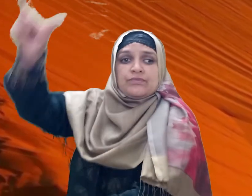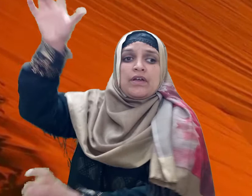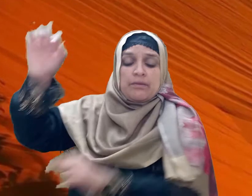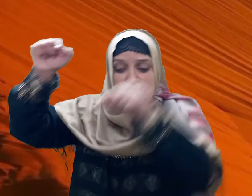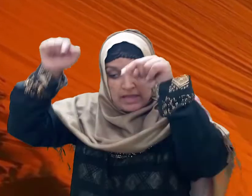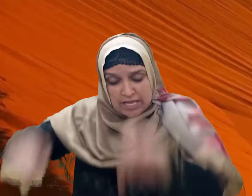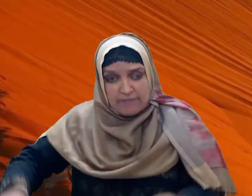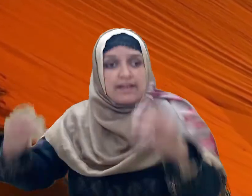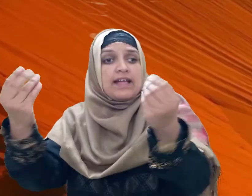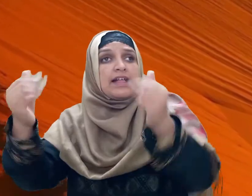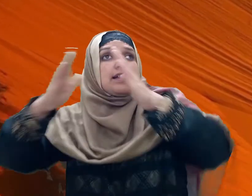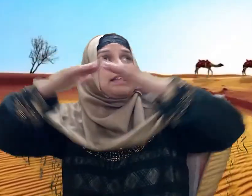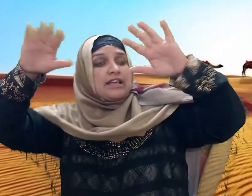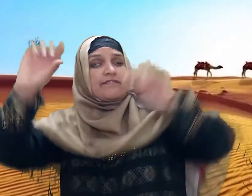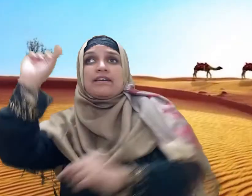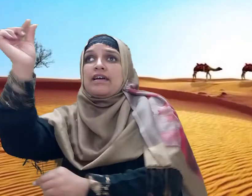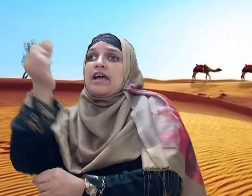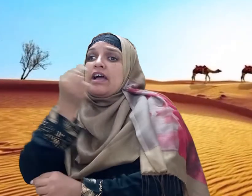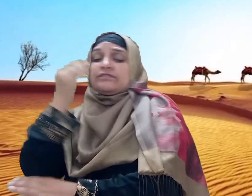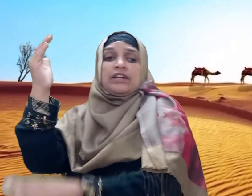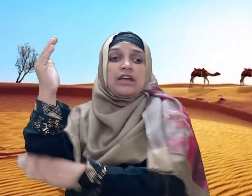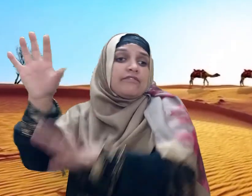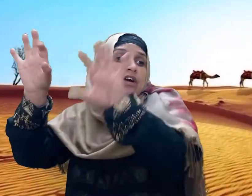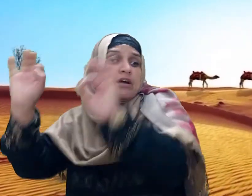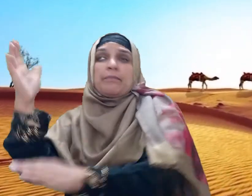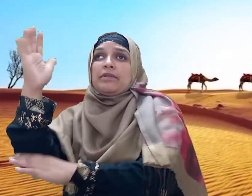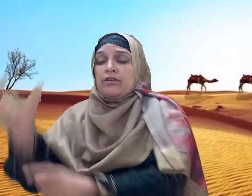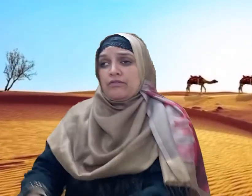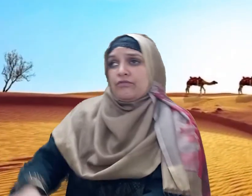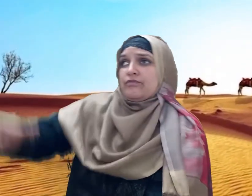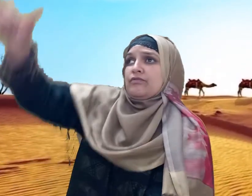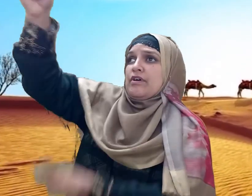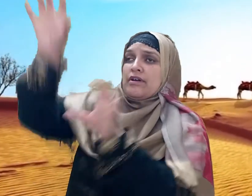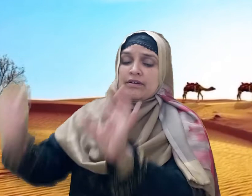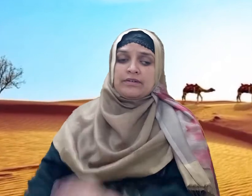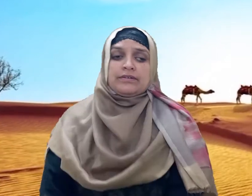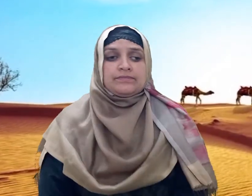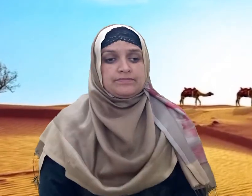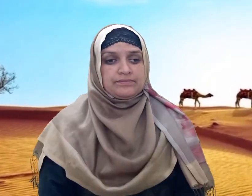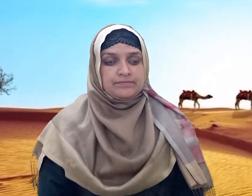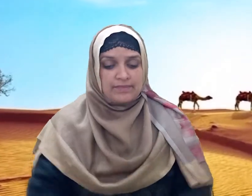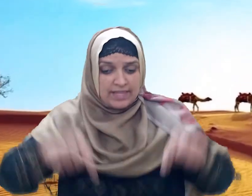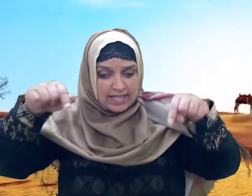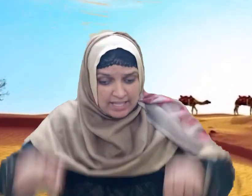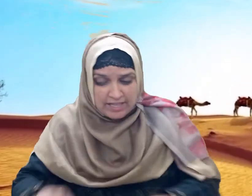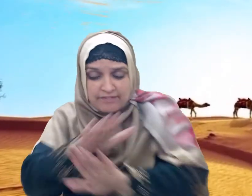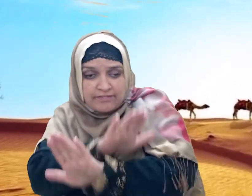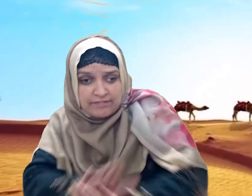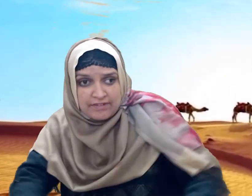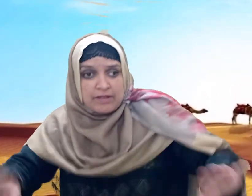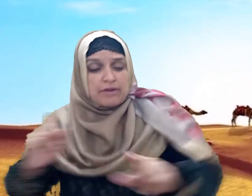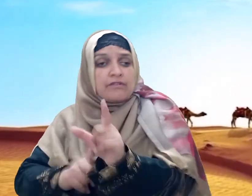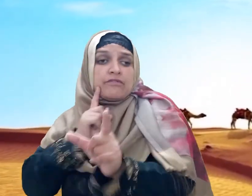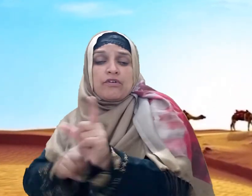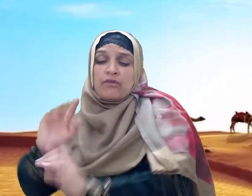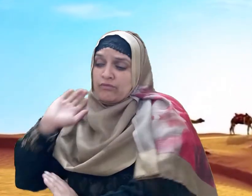اس صحرا کے شمال میں کھجور کے درخت اور جنوب میں ککر اور دیگر جھاڑیاں پائی جاتی ہیں۔ صحرائے صحارا صدیوں سے